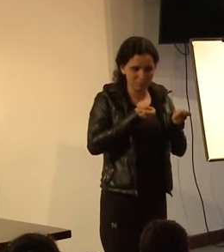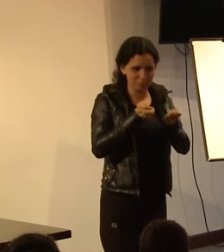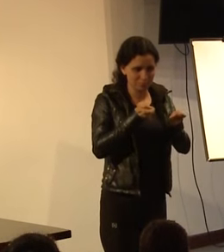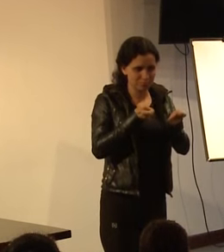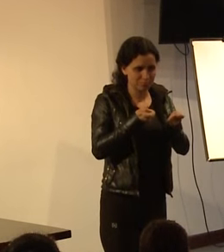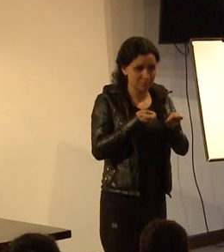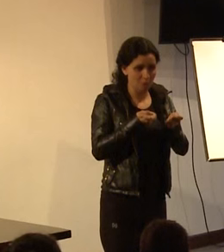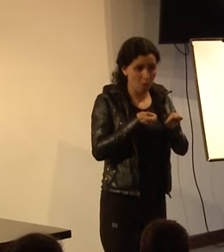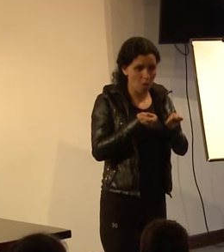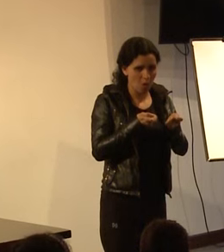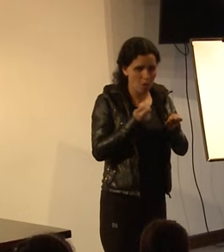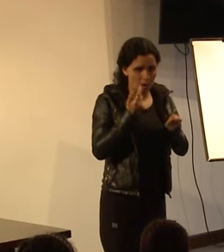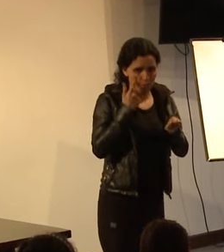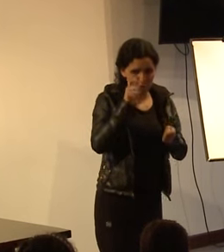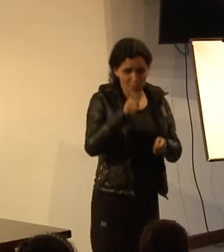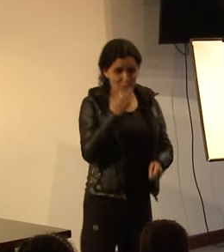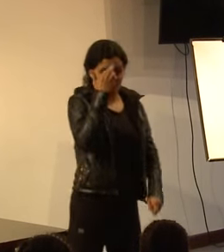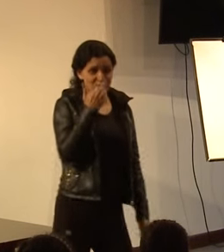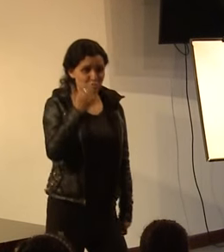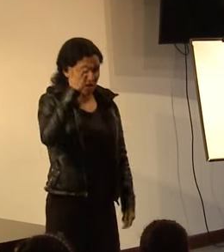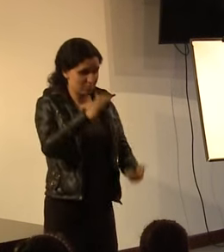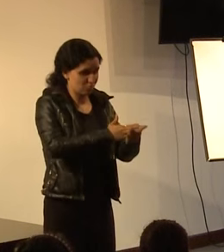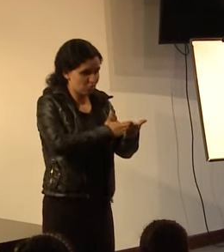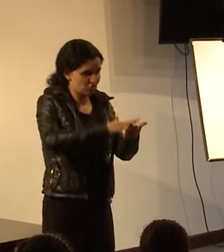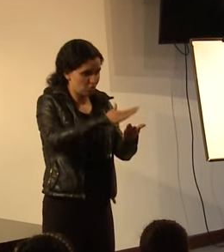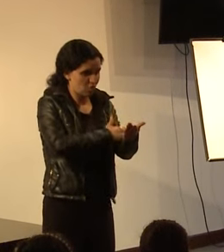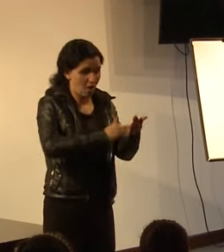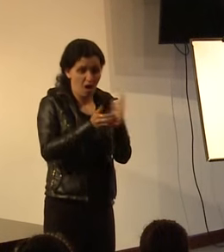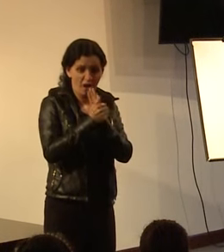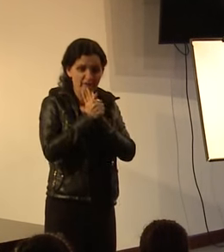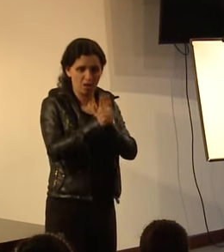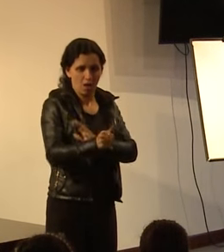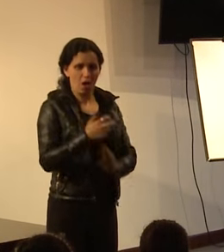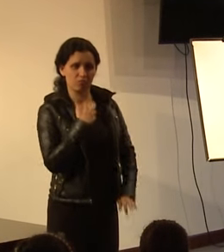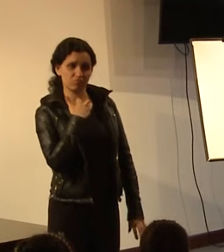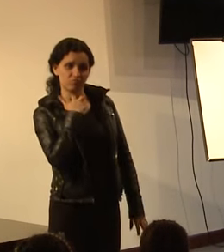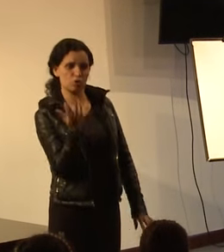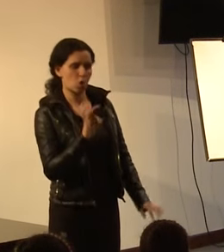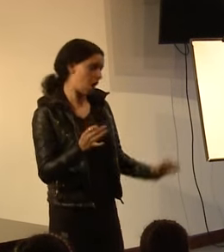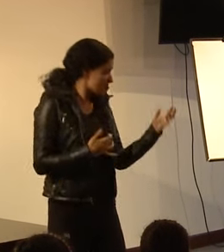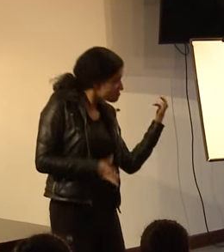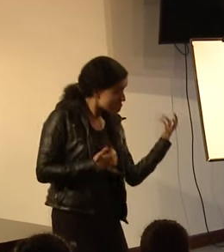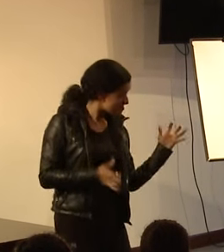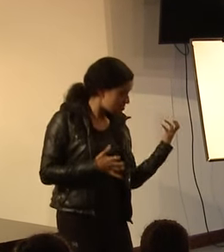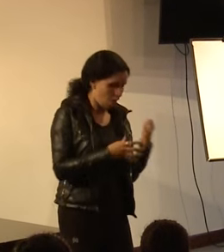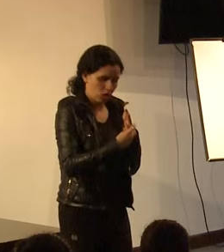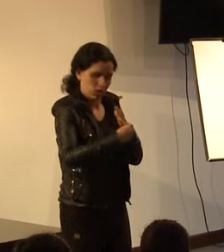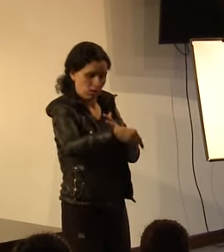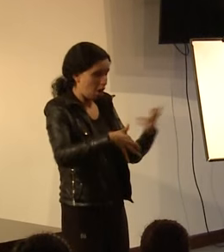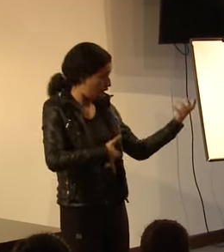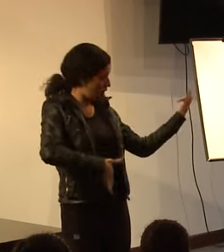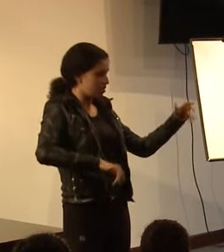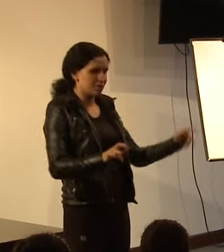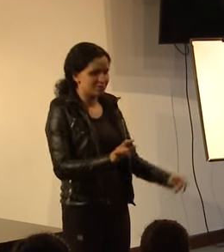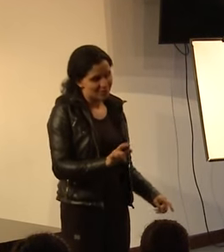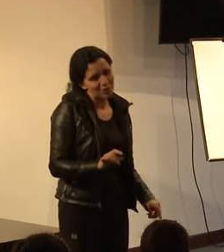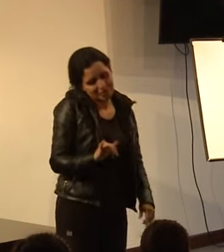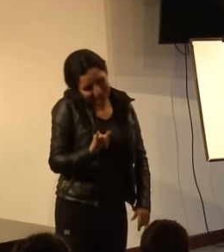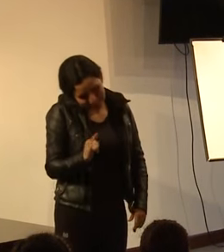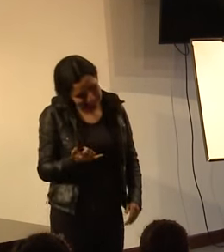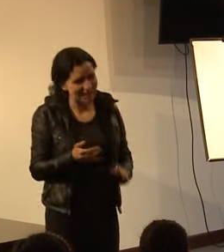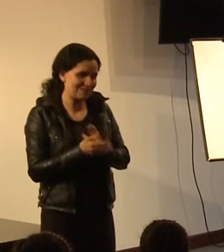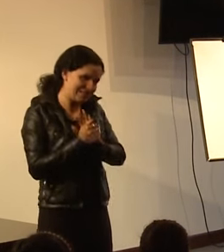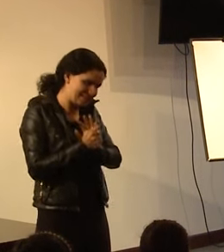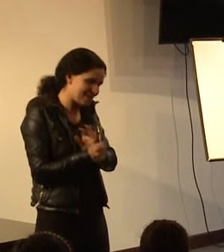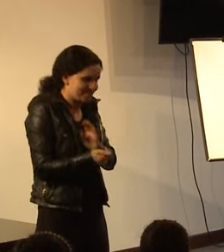lo que tiene que tener un músico no es voz, sino, ¿sí? No es dedos para ejecutar los instrumentos, una gran habilidad, que claro, tiene que desarrollarla porque es